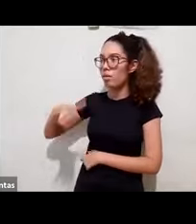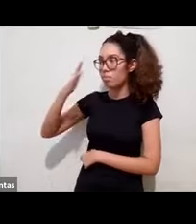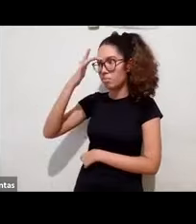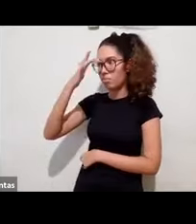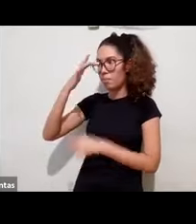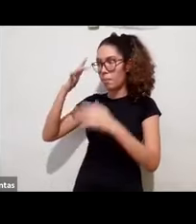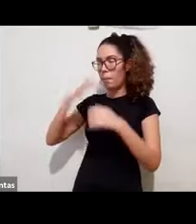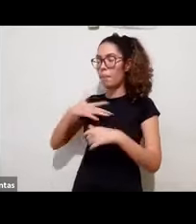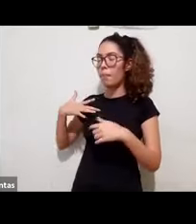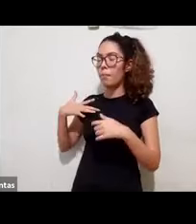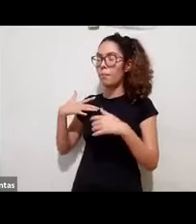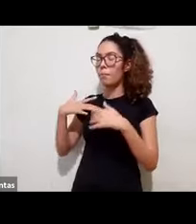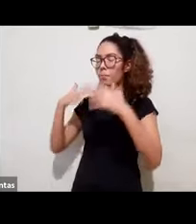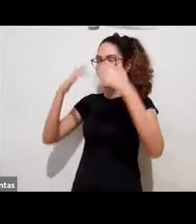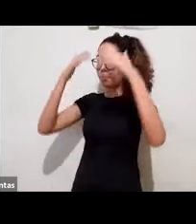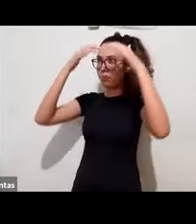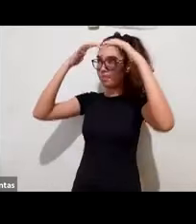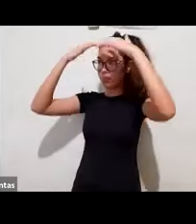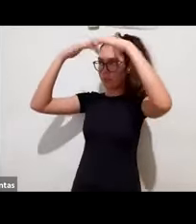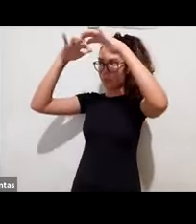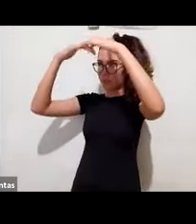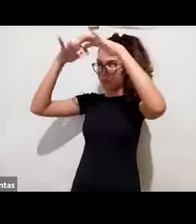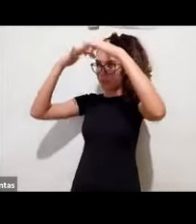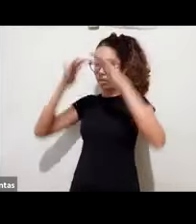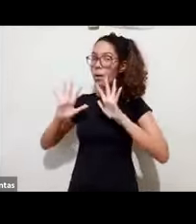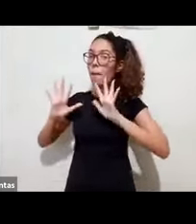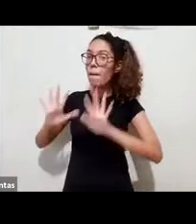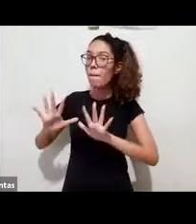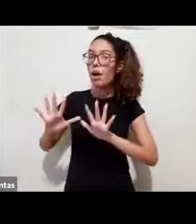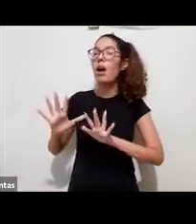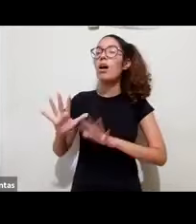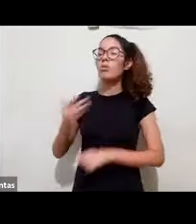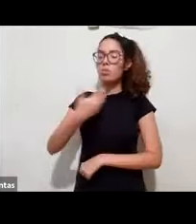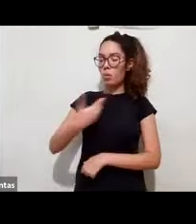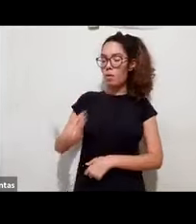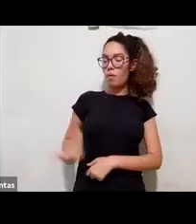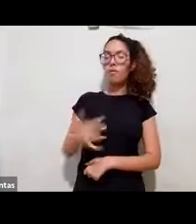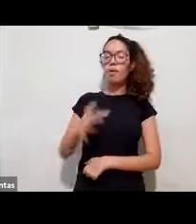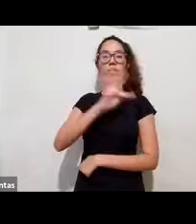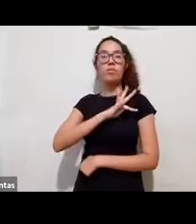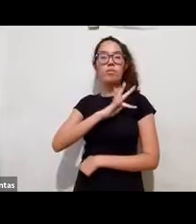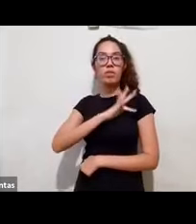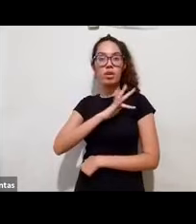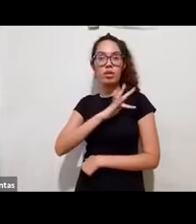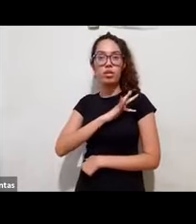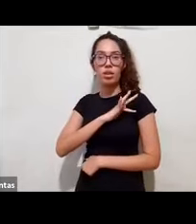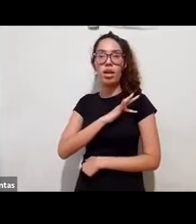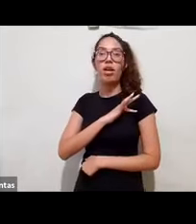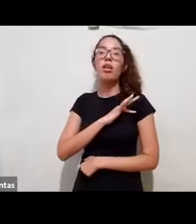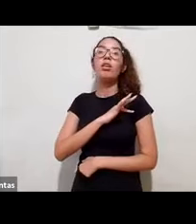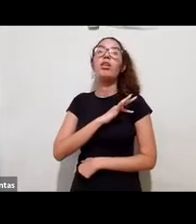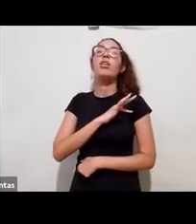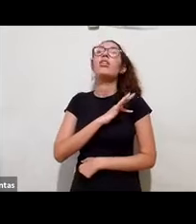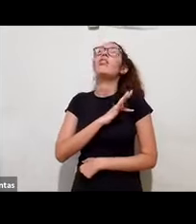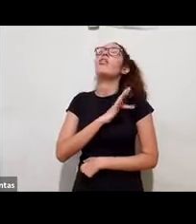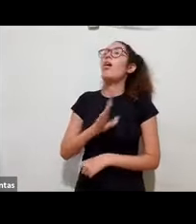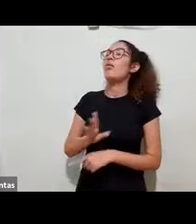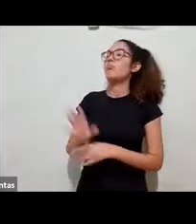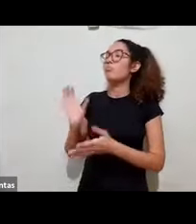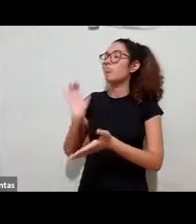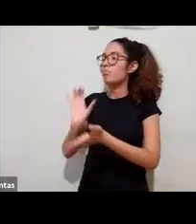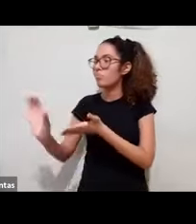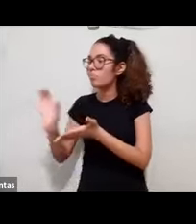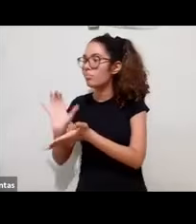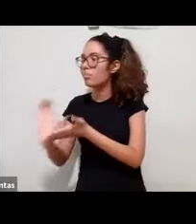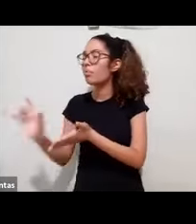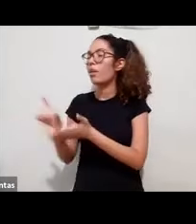do governo federal. E a inflexão que o governo federal está fazendo em direção aos recursos para o manicômio e para as comunidades terapêuticas